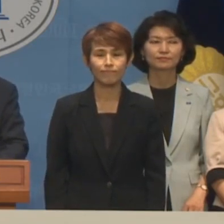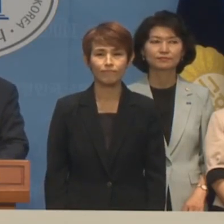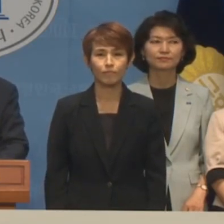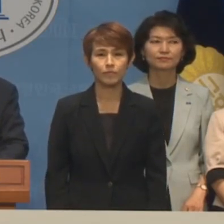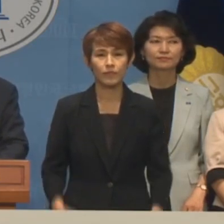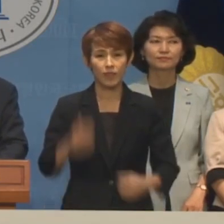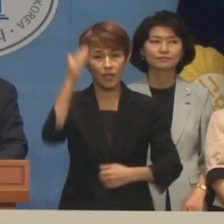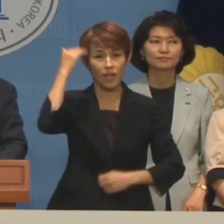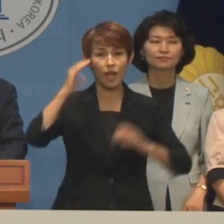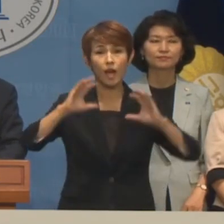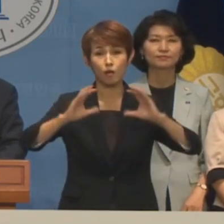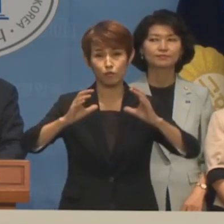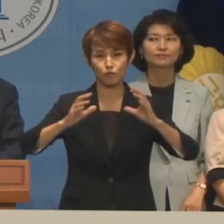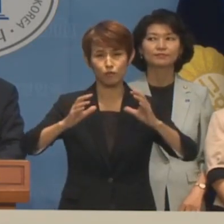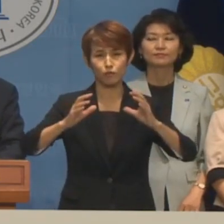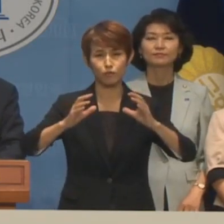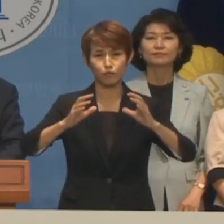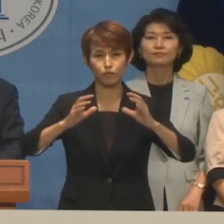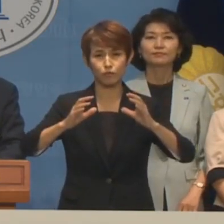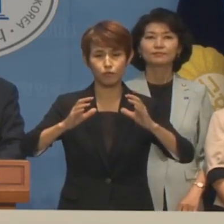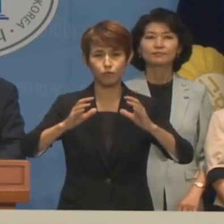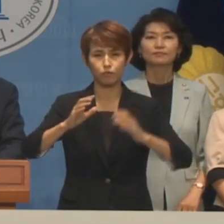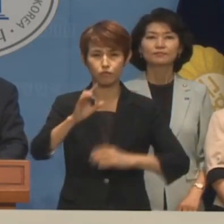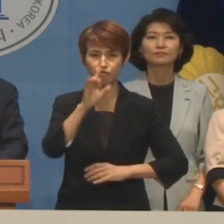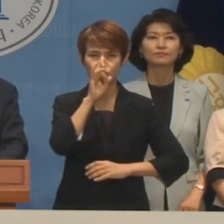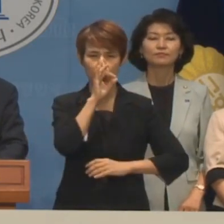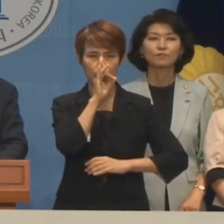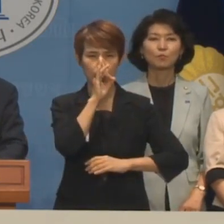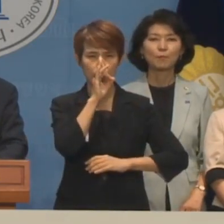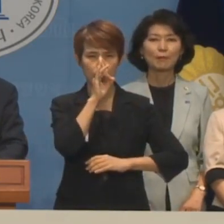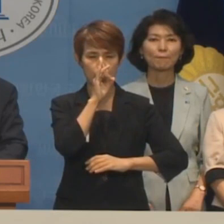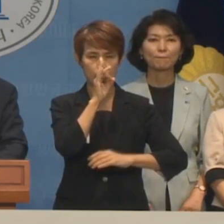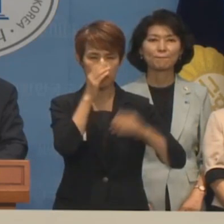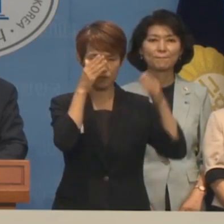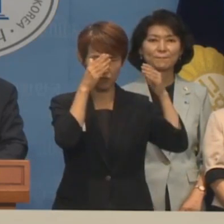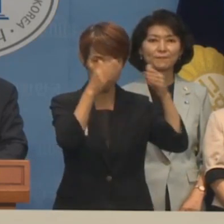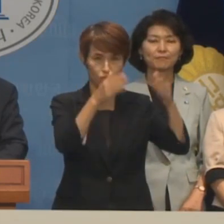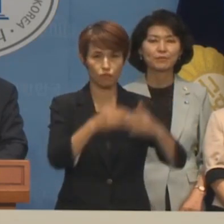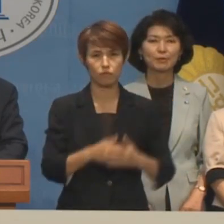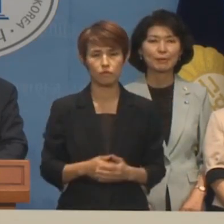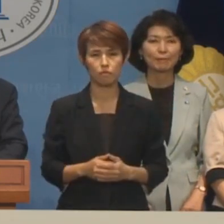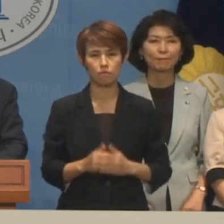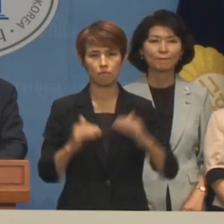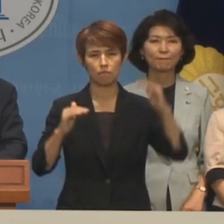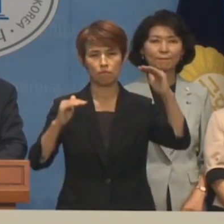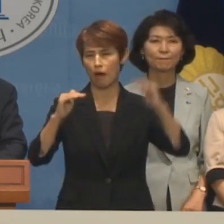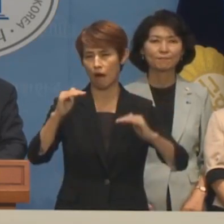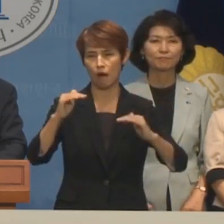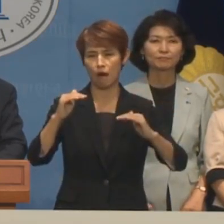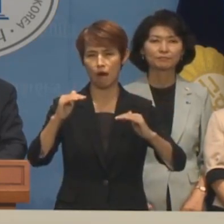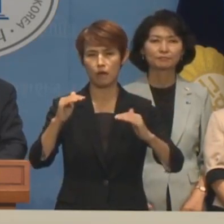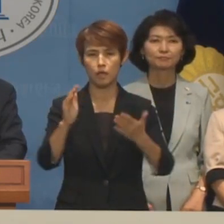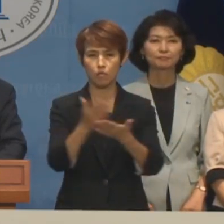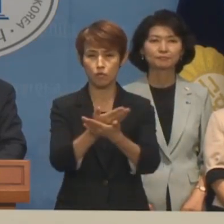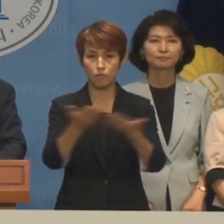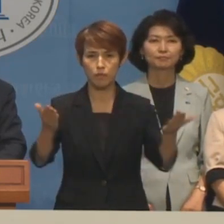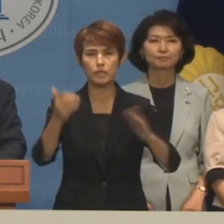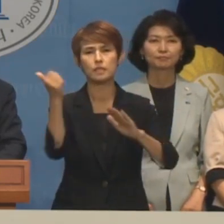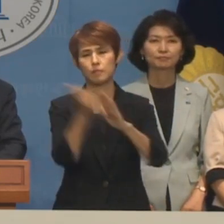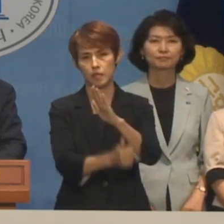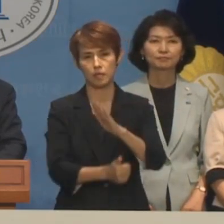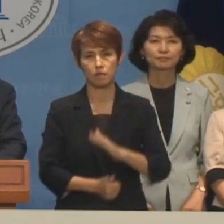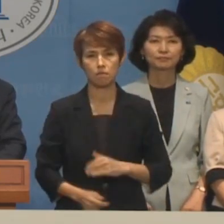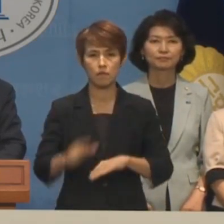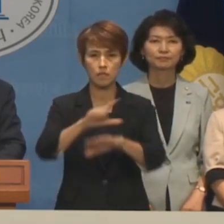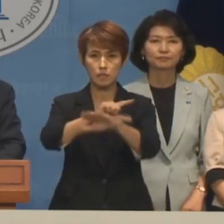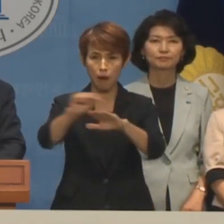지금 대한민국은 과도한 중앙집중, 불균형과 불공정, 분배 실패 등의 문제로